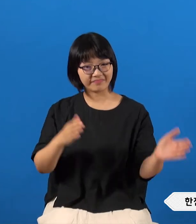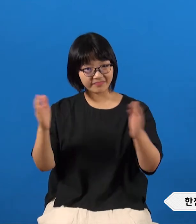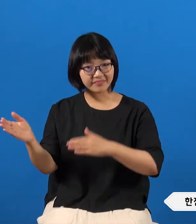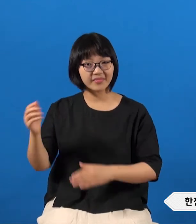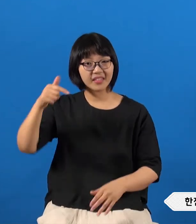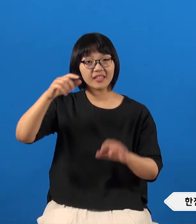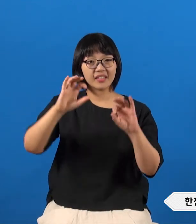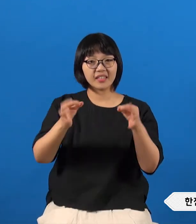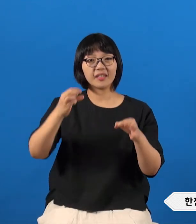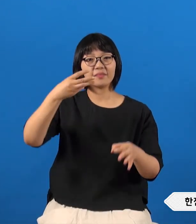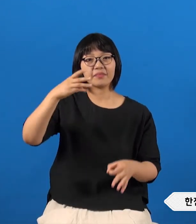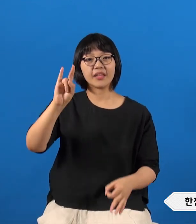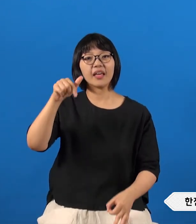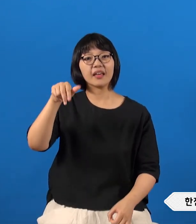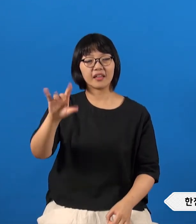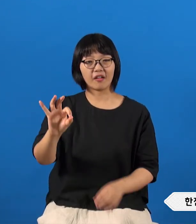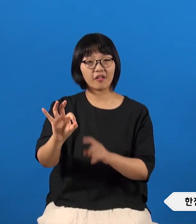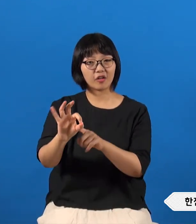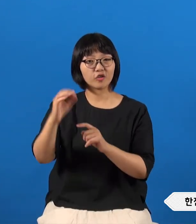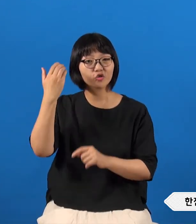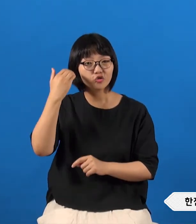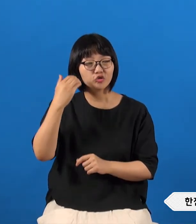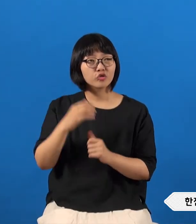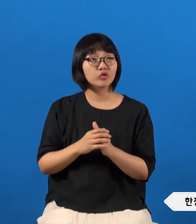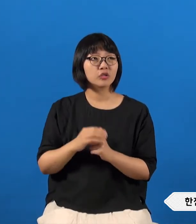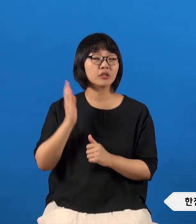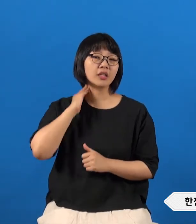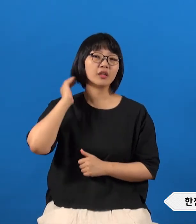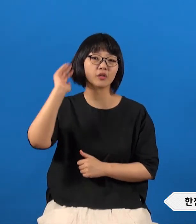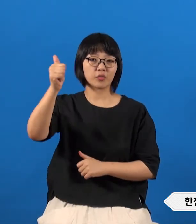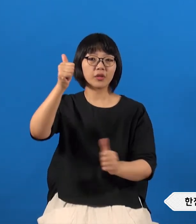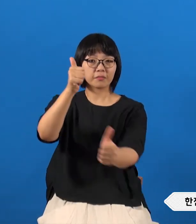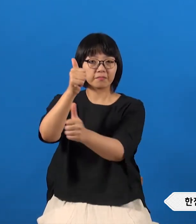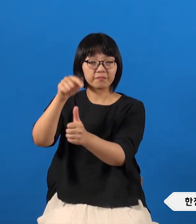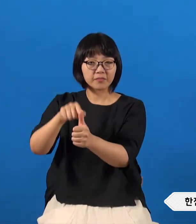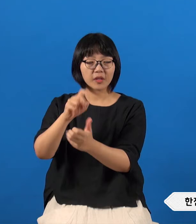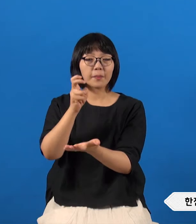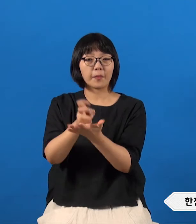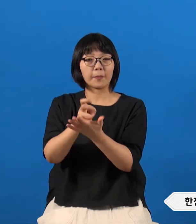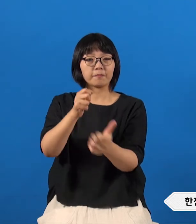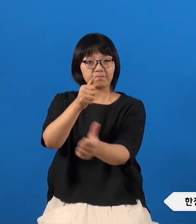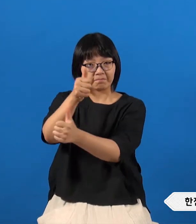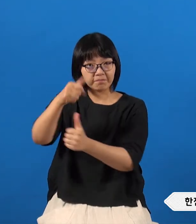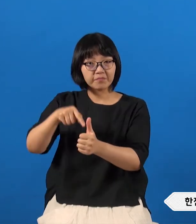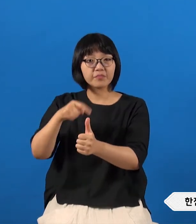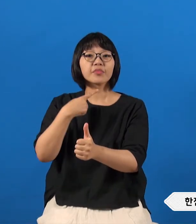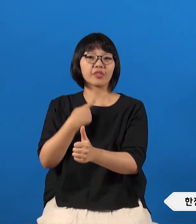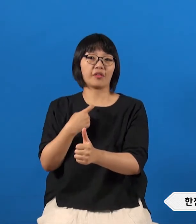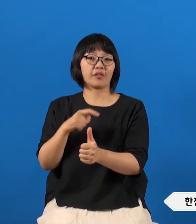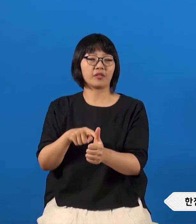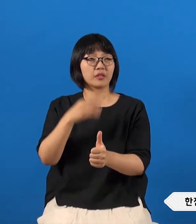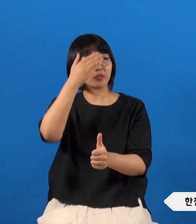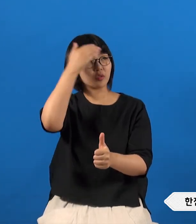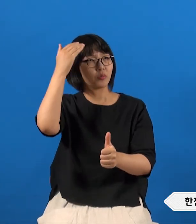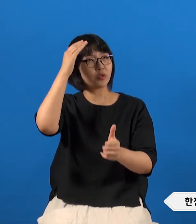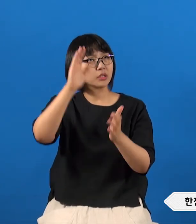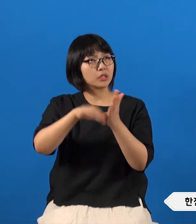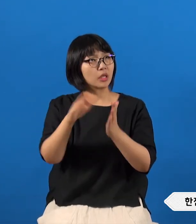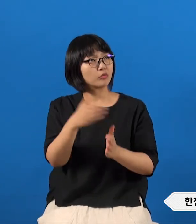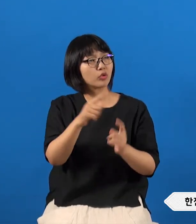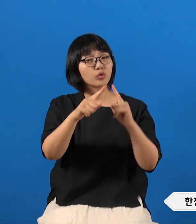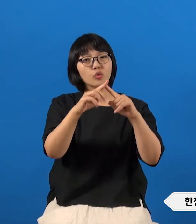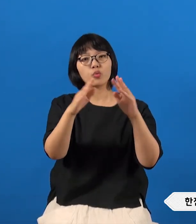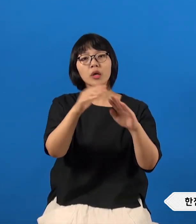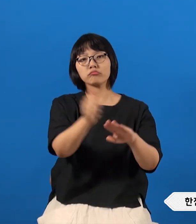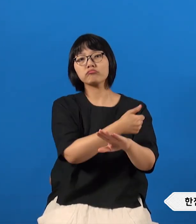김태정 씨는 김영삼 정부 시절에 법무부 장관을 지낸 분입니다. 그분은 젊은 시절부터